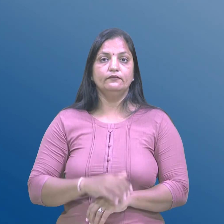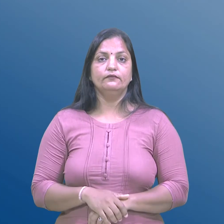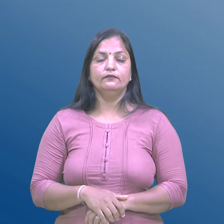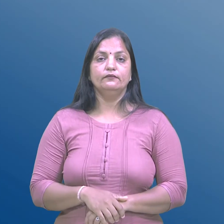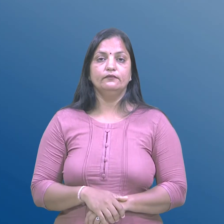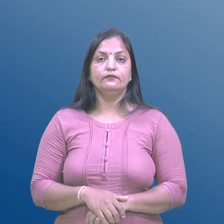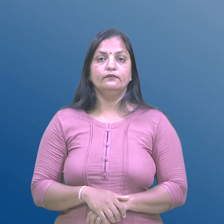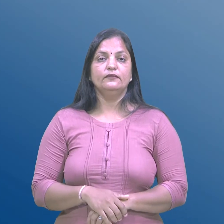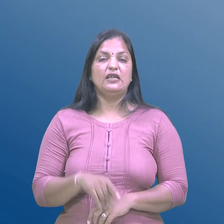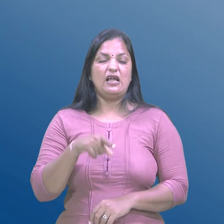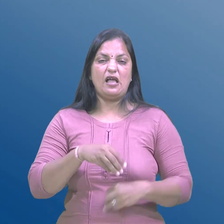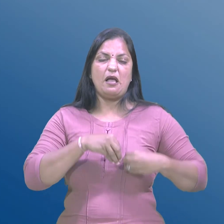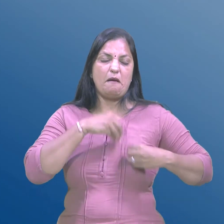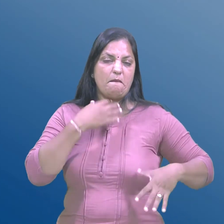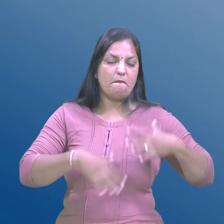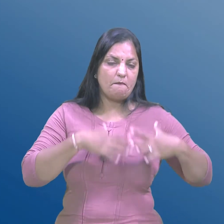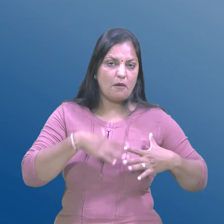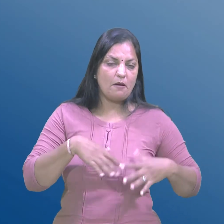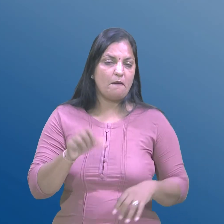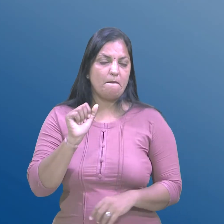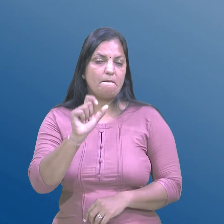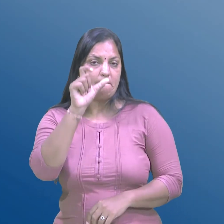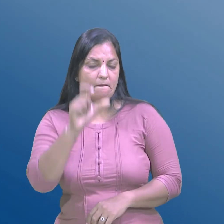આવા કૃત્યનો ભોગ બનનારને બચાવવા માટે